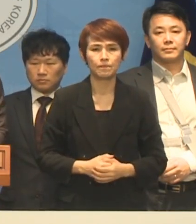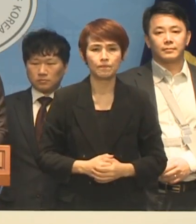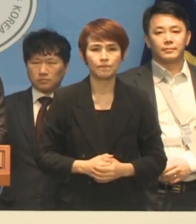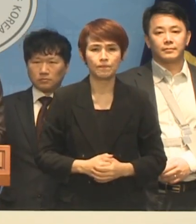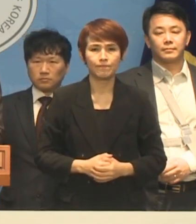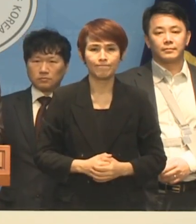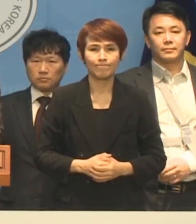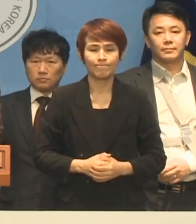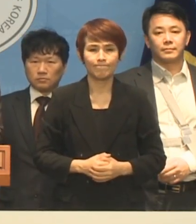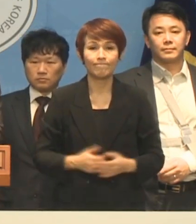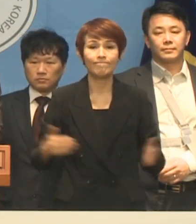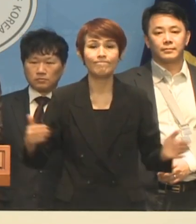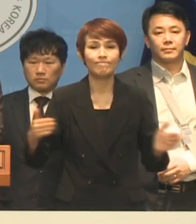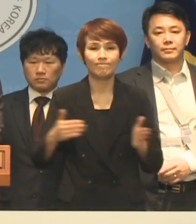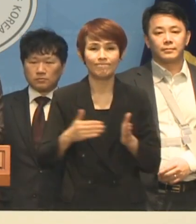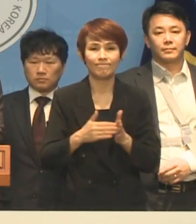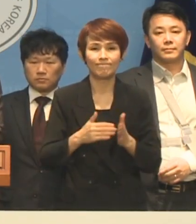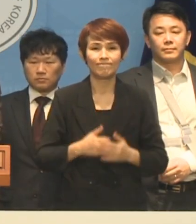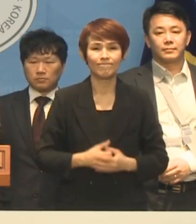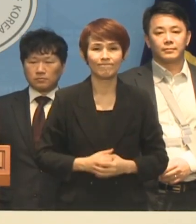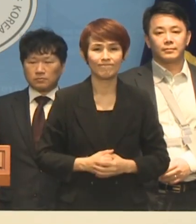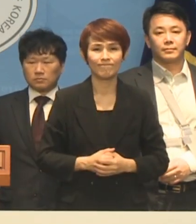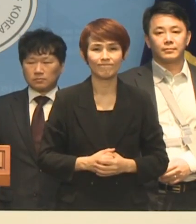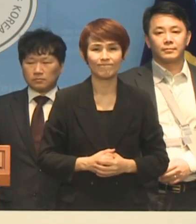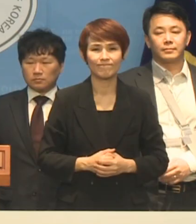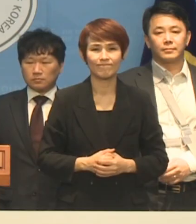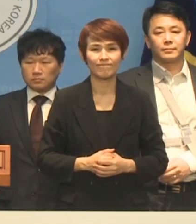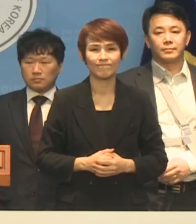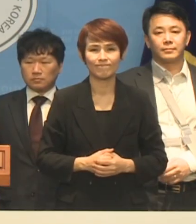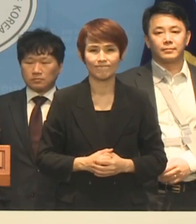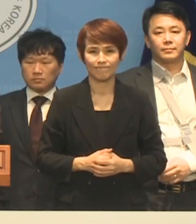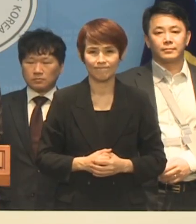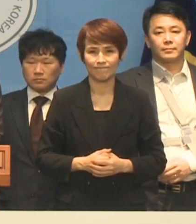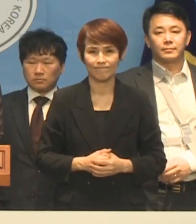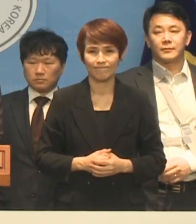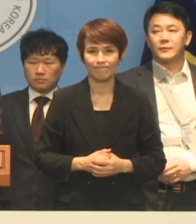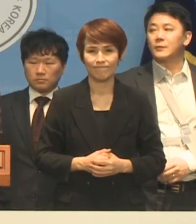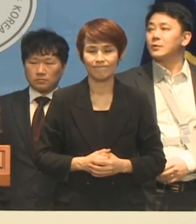네, 이걸로 기자회견문 마치도록 하겠습니다. 이후